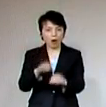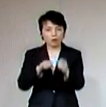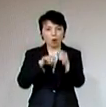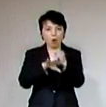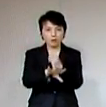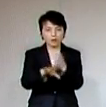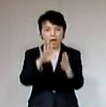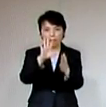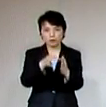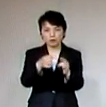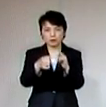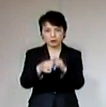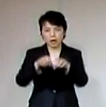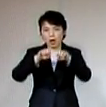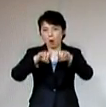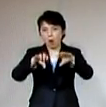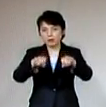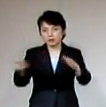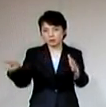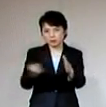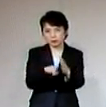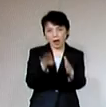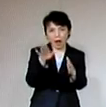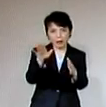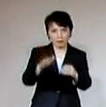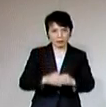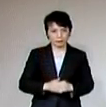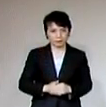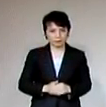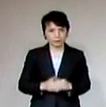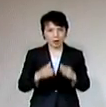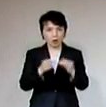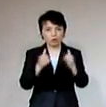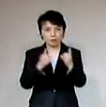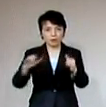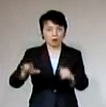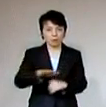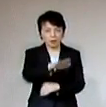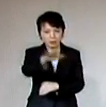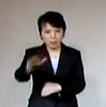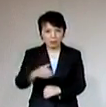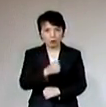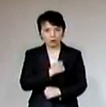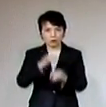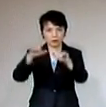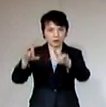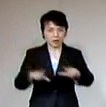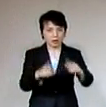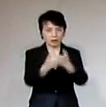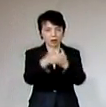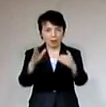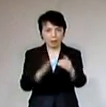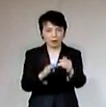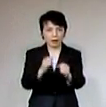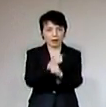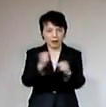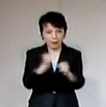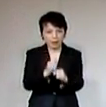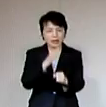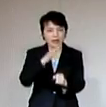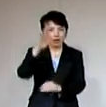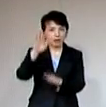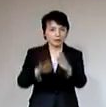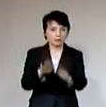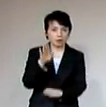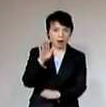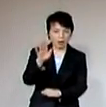放射性物質が放出され続けています。国民の皆様の命と生活が守られていない現状にもか